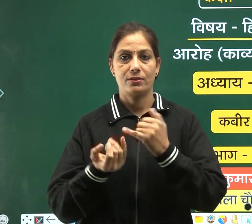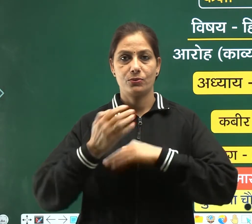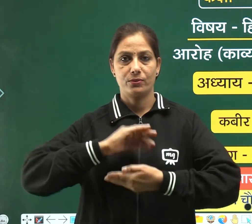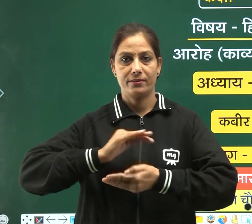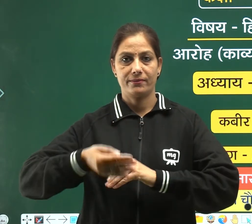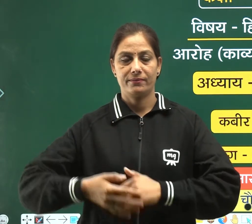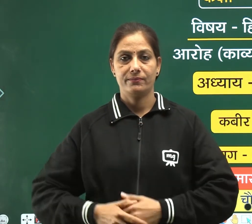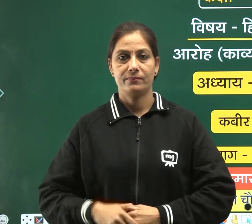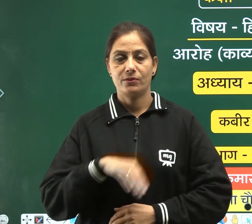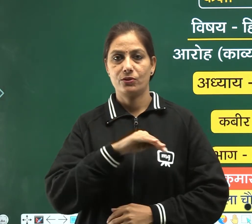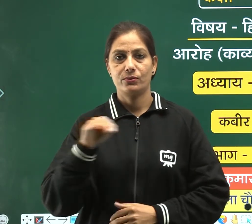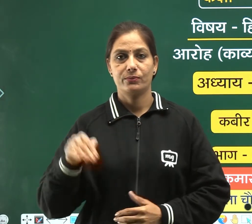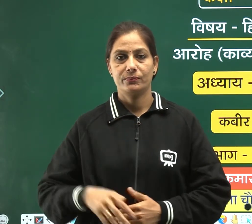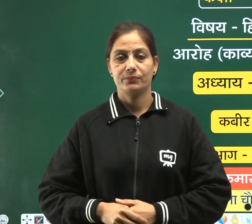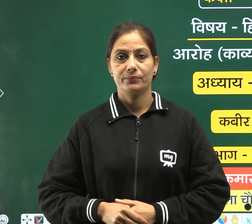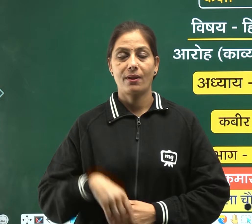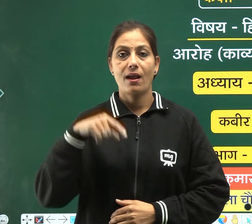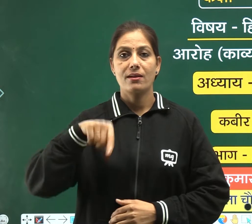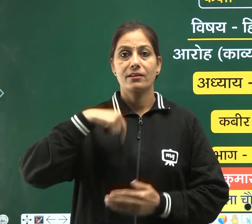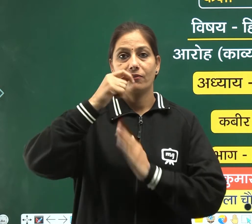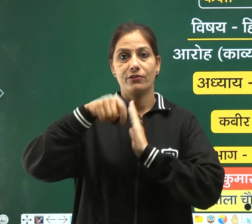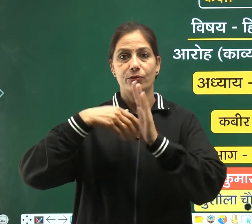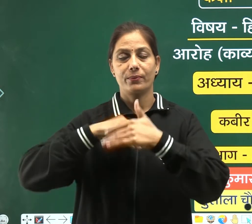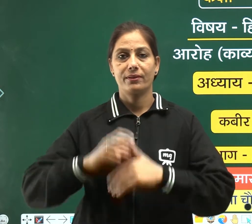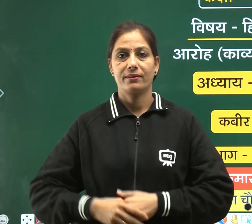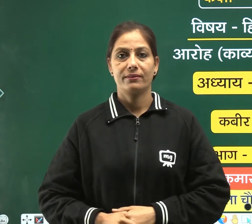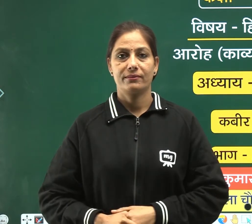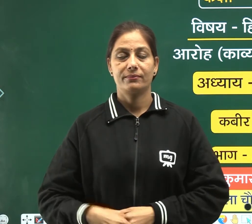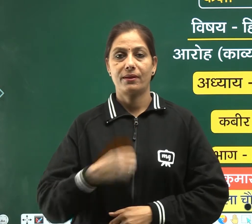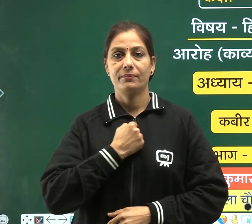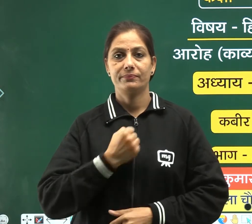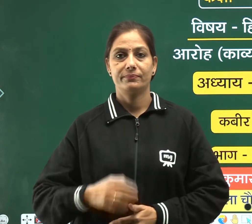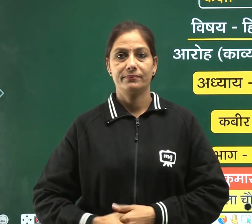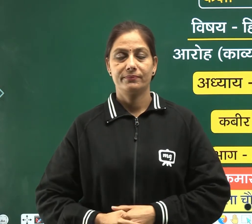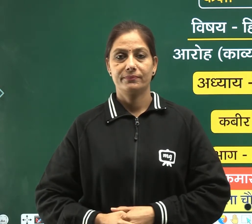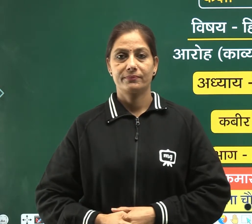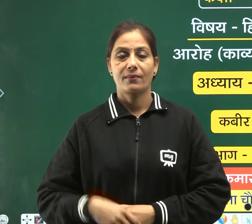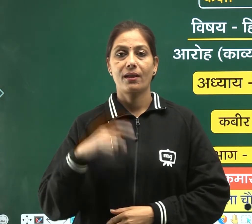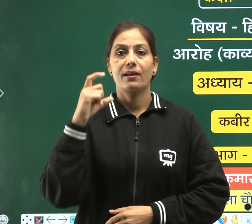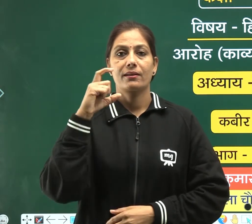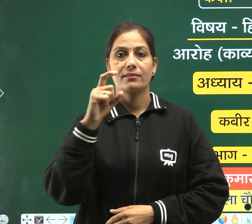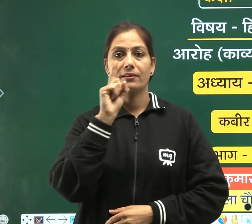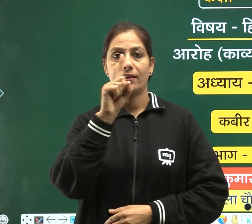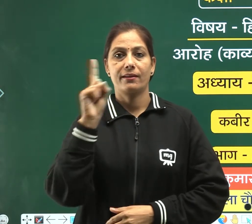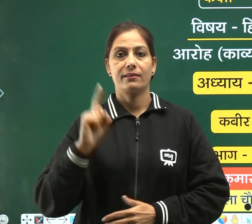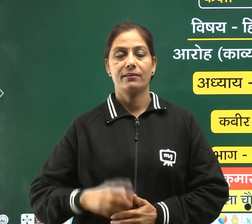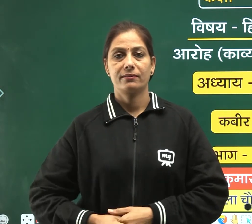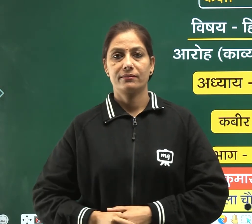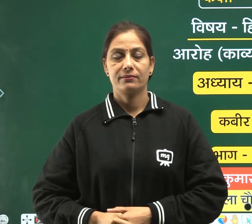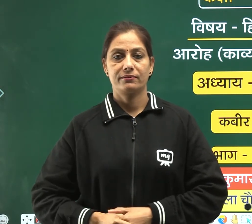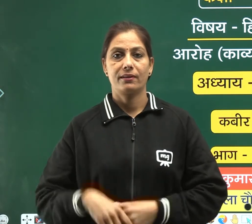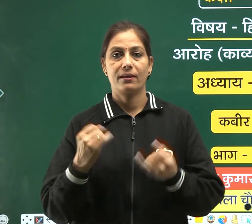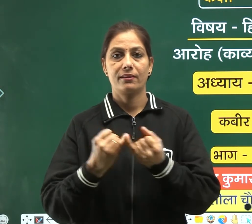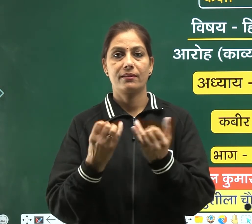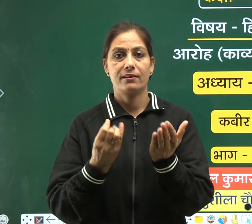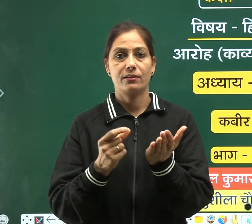चौधरी। बच्चों, आज के वीडियो में हम कक्षा 11 की